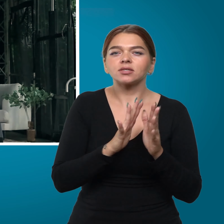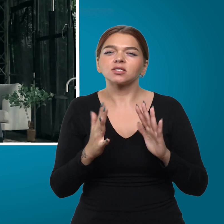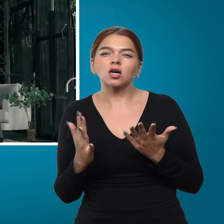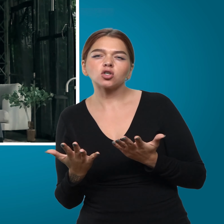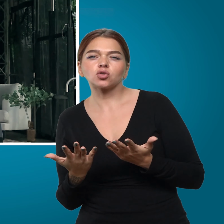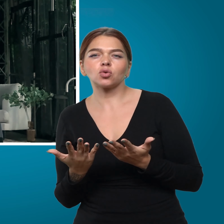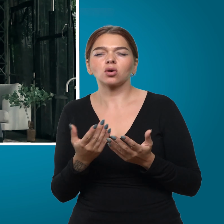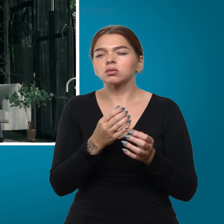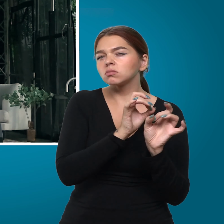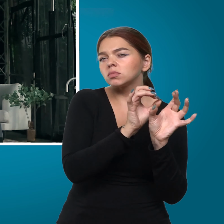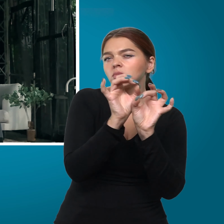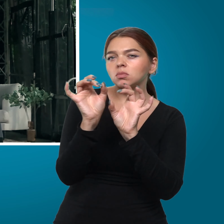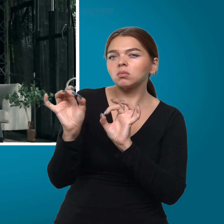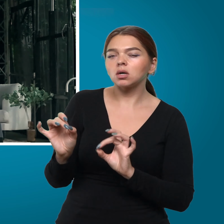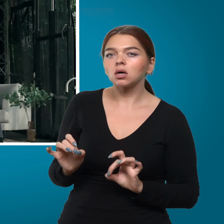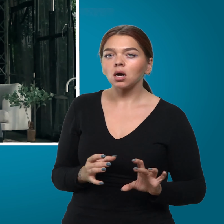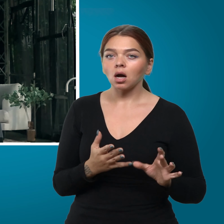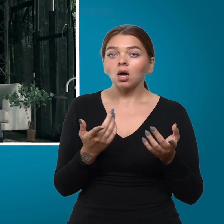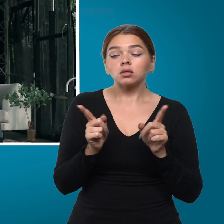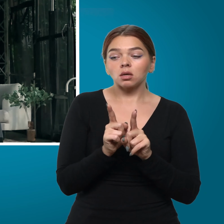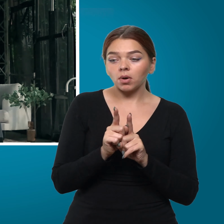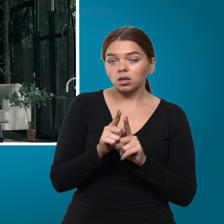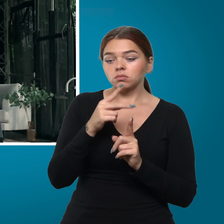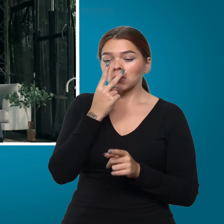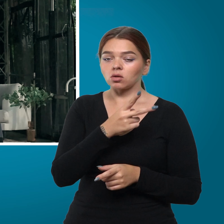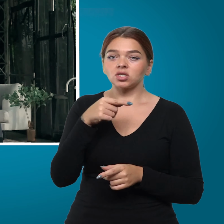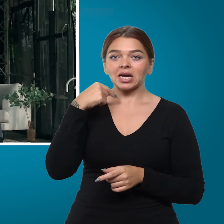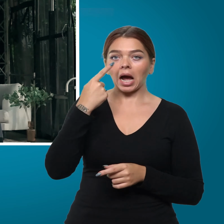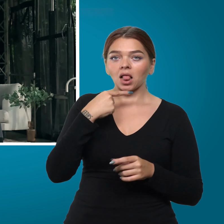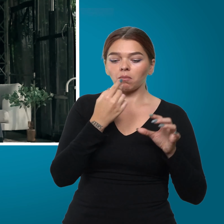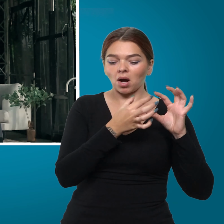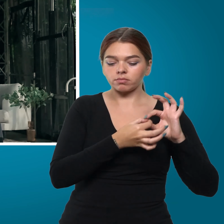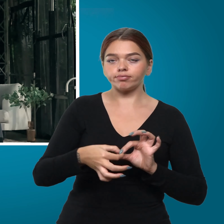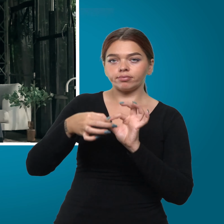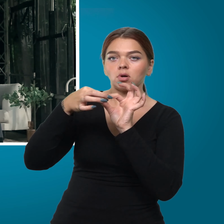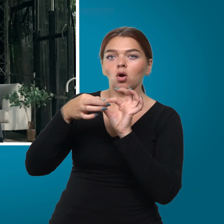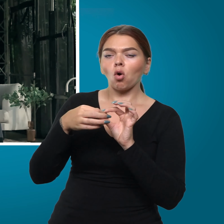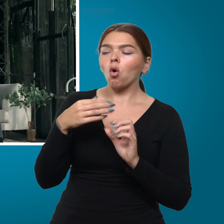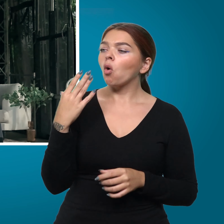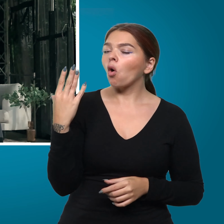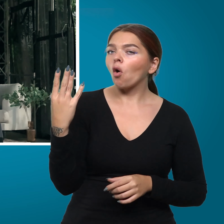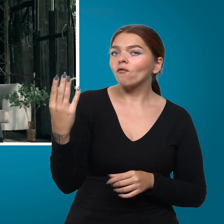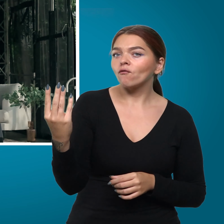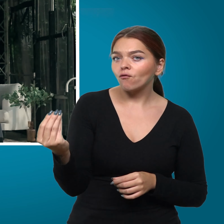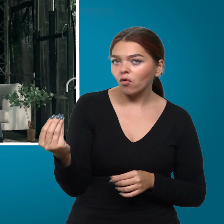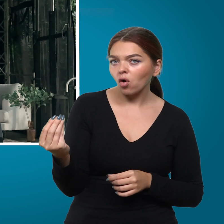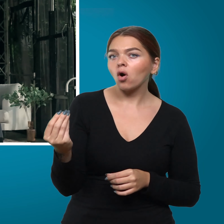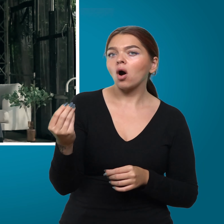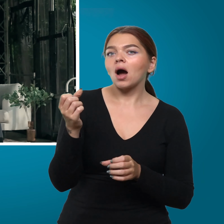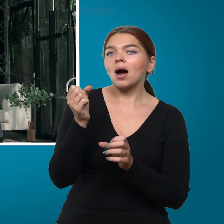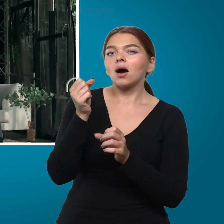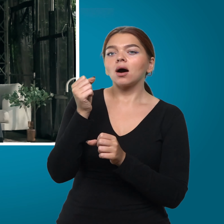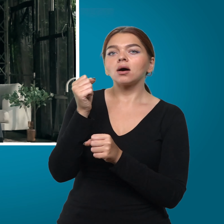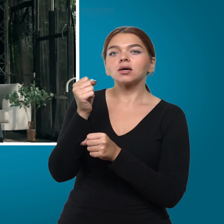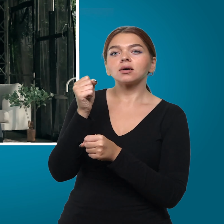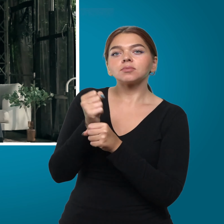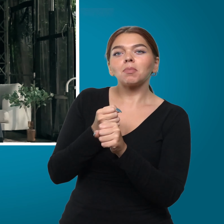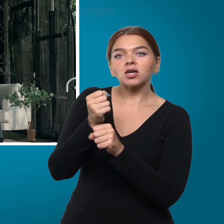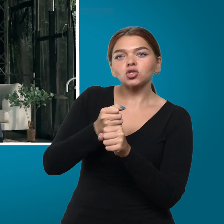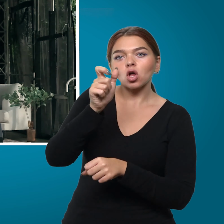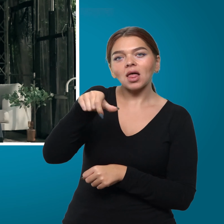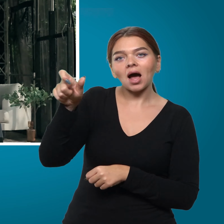slengas kažkokia, tai vagystės, narkotikai galbūt, pirmos kažkokios, tai